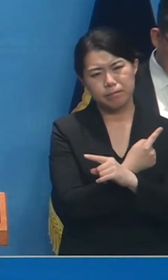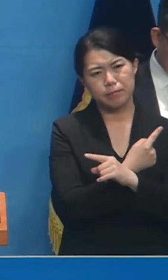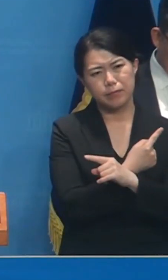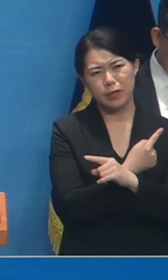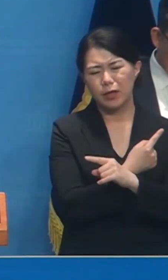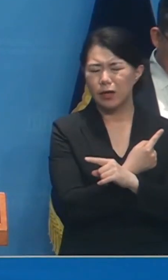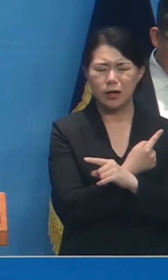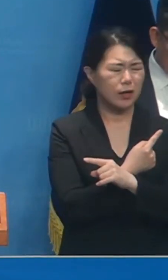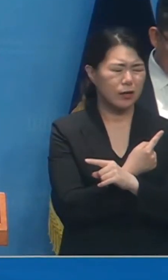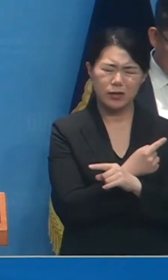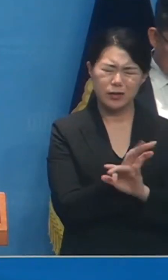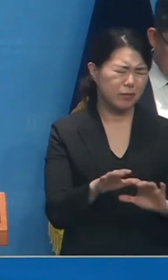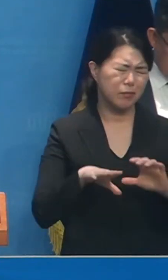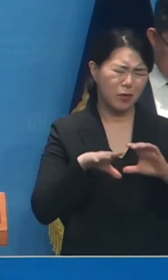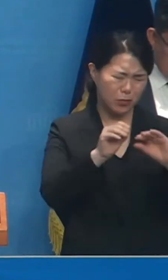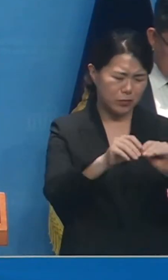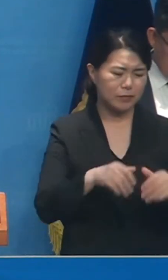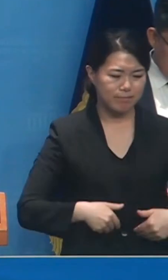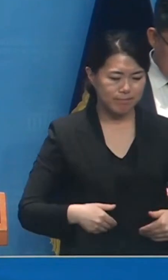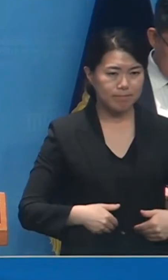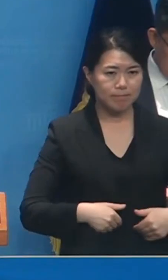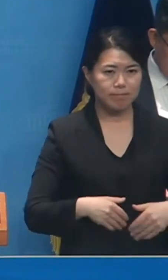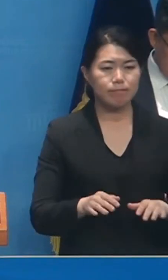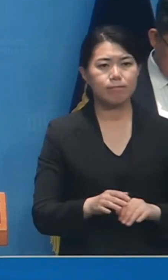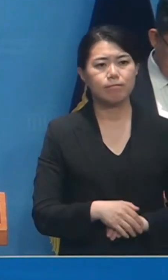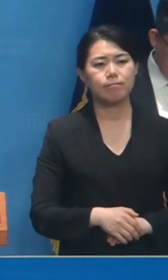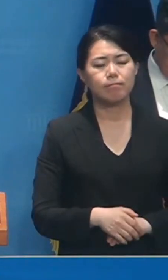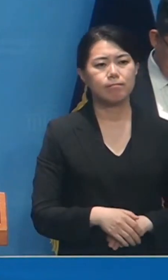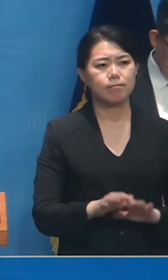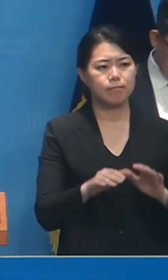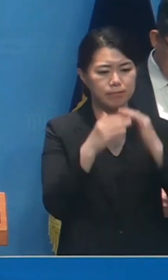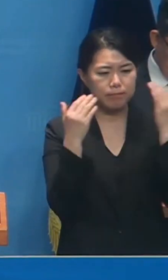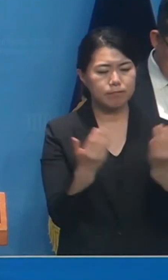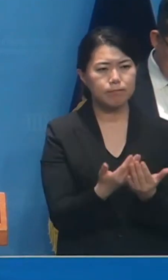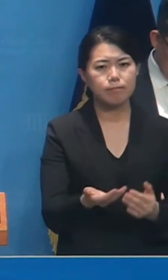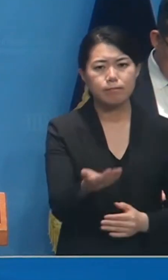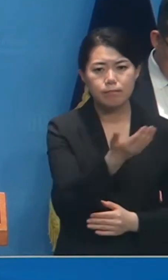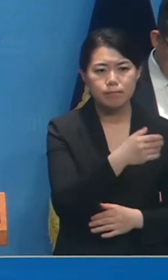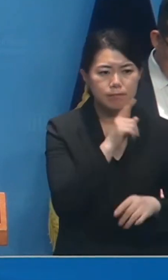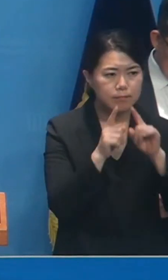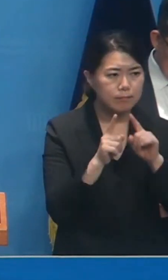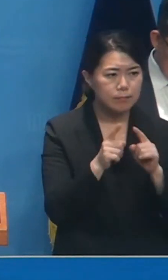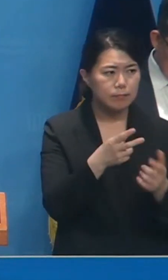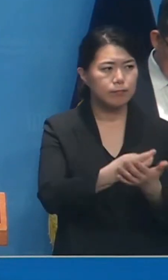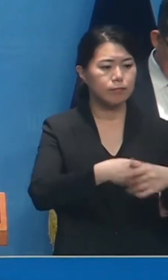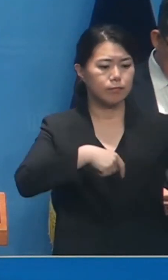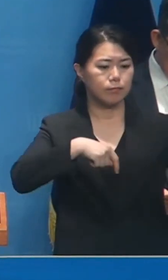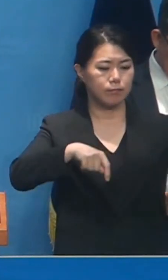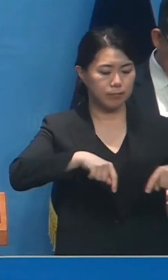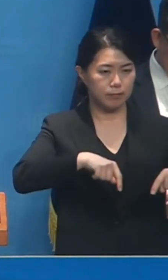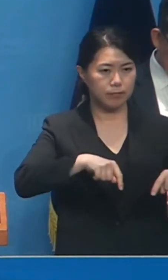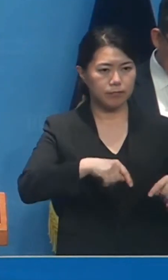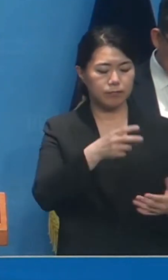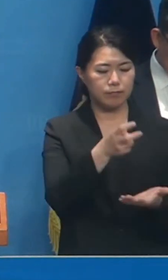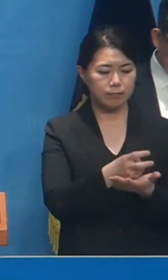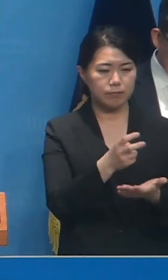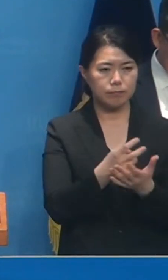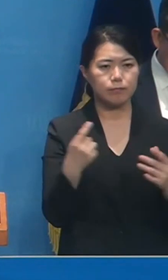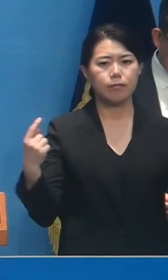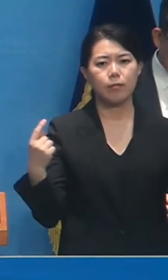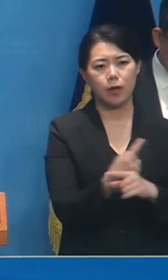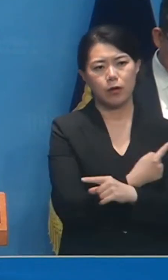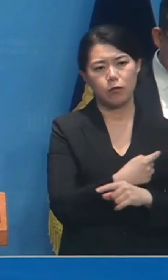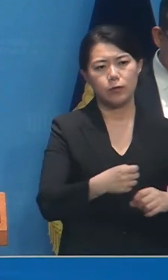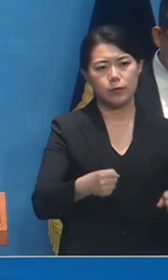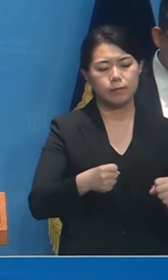부족합니다. 이제는 멈춰야 합니다. 현장을 떠안는 모든 여러분들의 목소리가 정책과 제도를 바꾸는